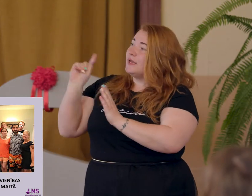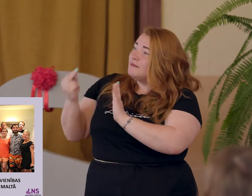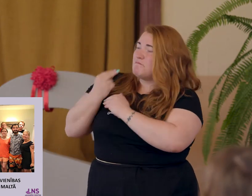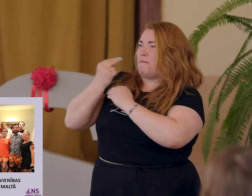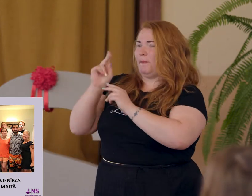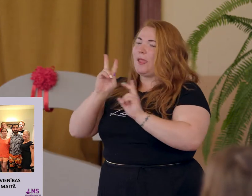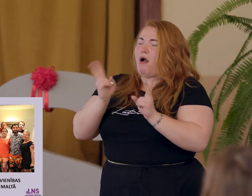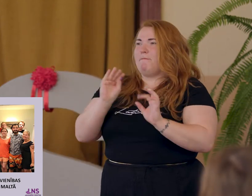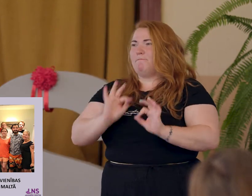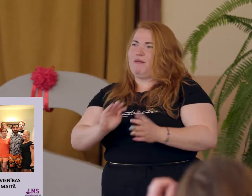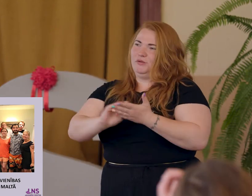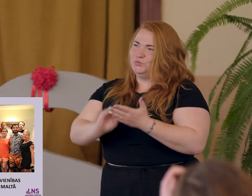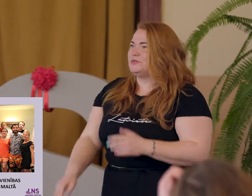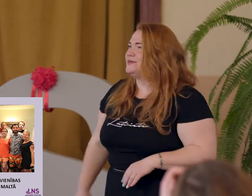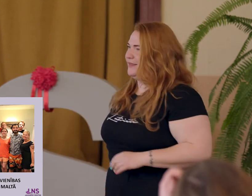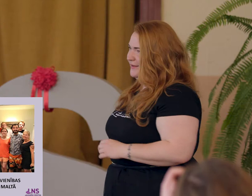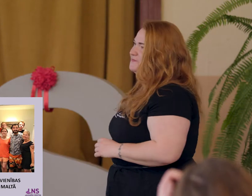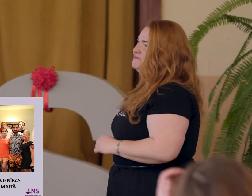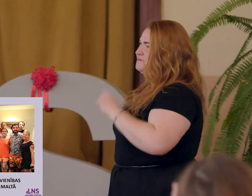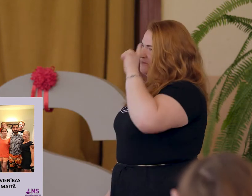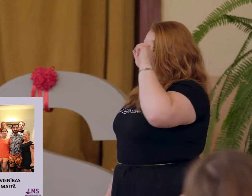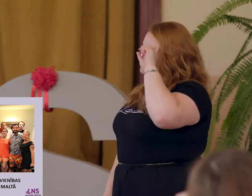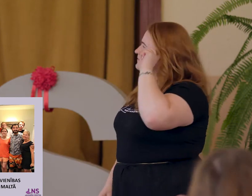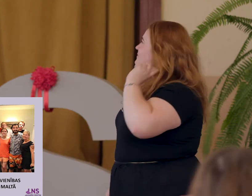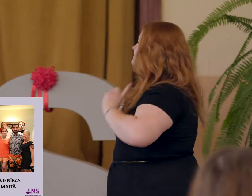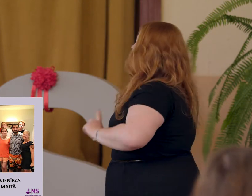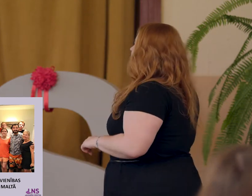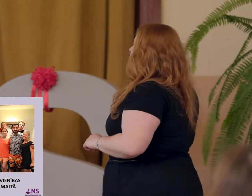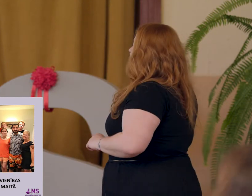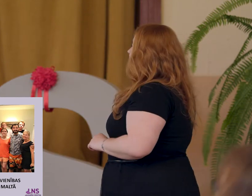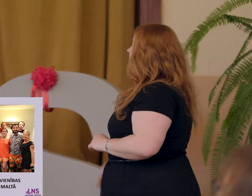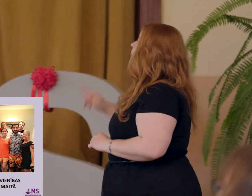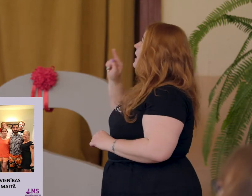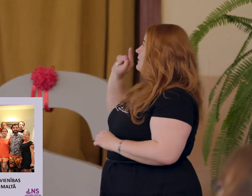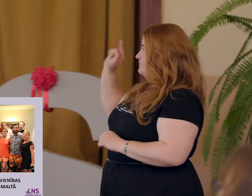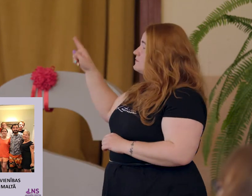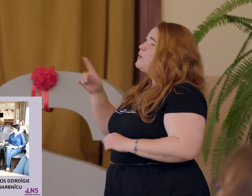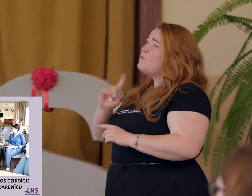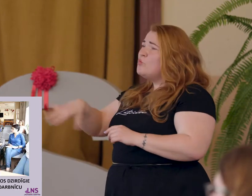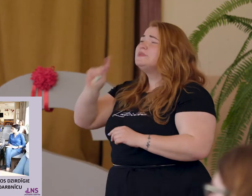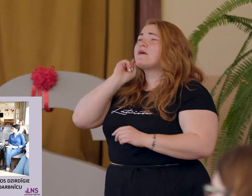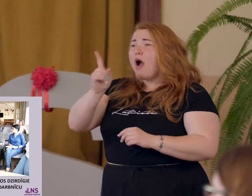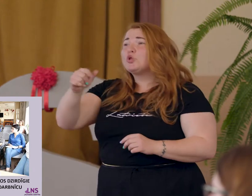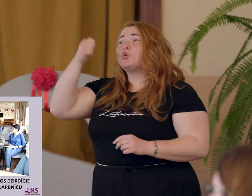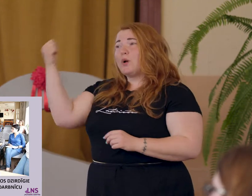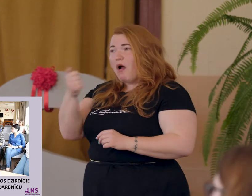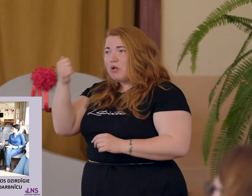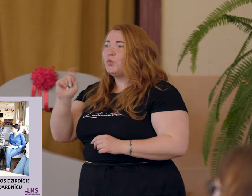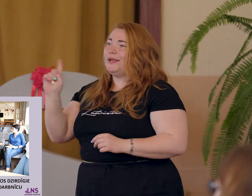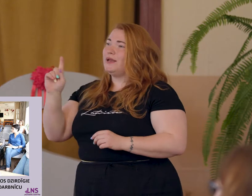Un tas ir ļoti arī tās ļoti veiksmīgi, kā mums pamācīja, kā darboties. Un arī, protams,